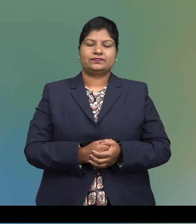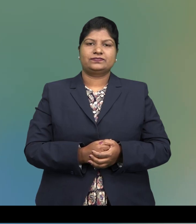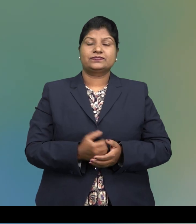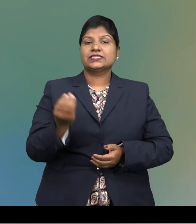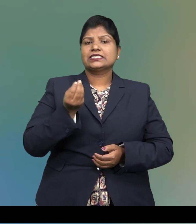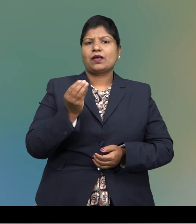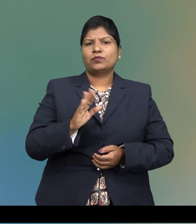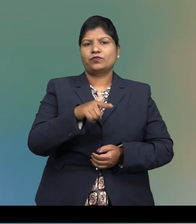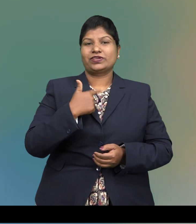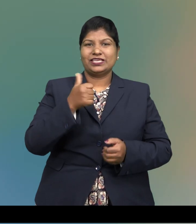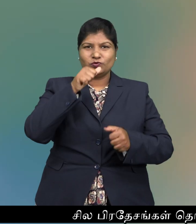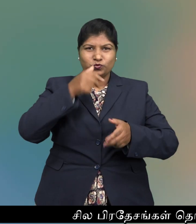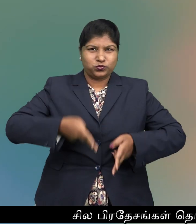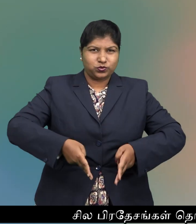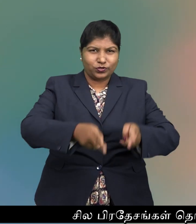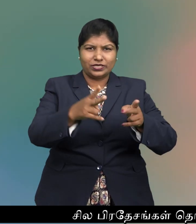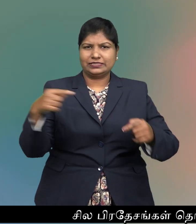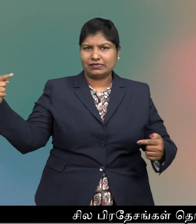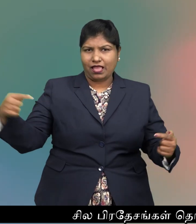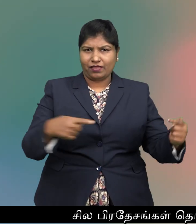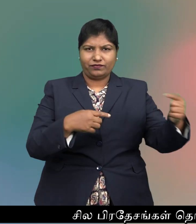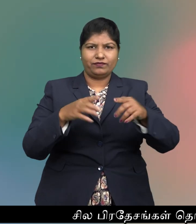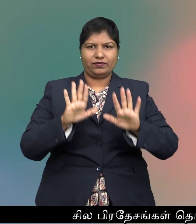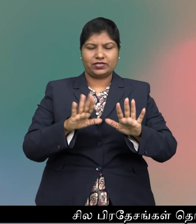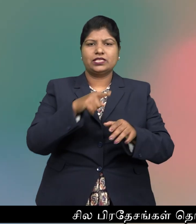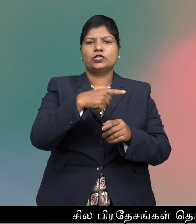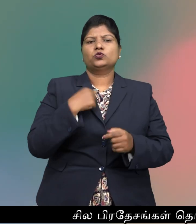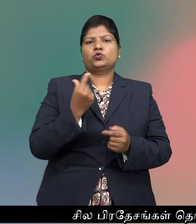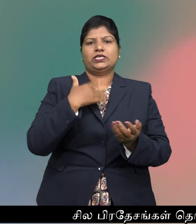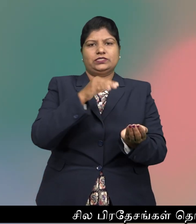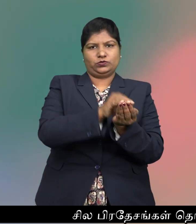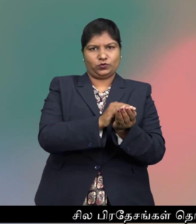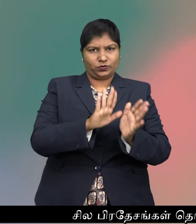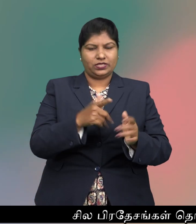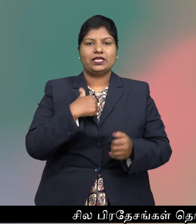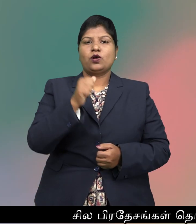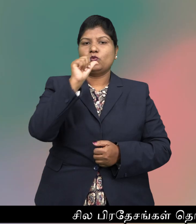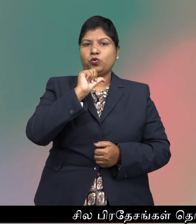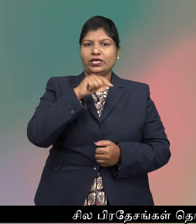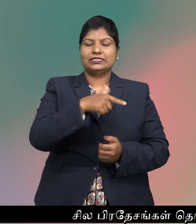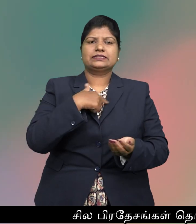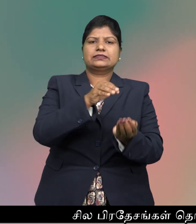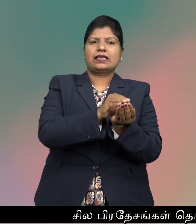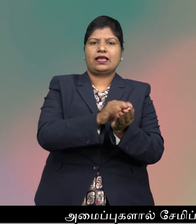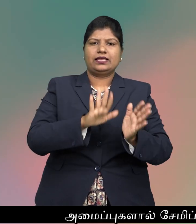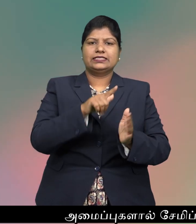குரல் வழி. சில பிரதேசங்கள் தொட்டிகள் எனப்படும் நீர் சேகரிப்பு